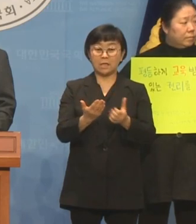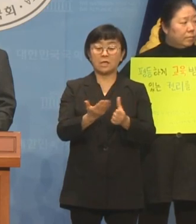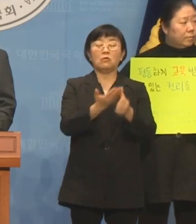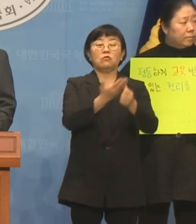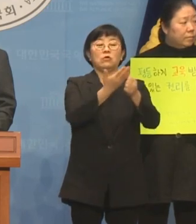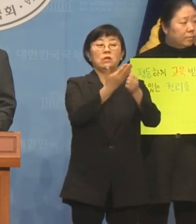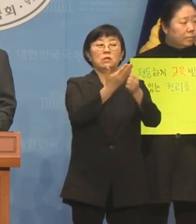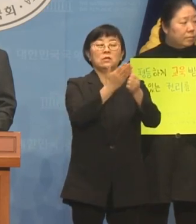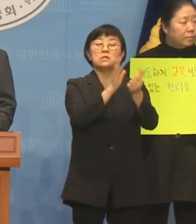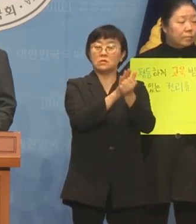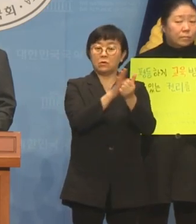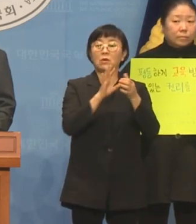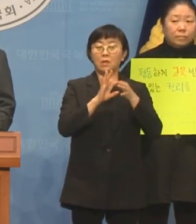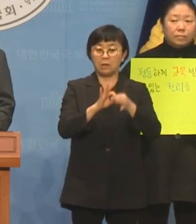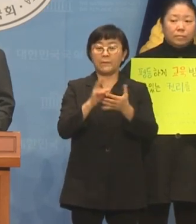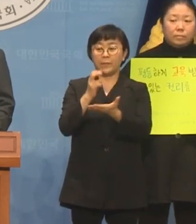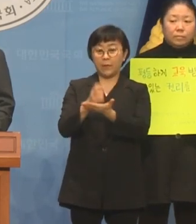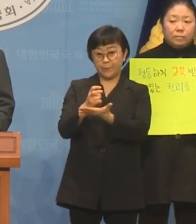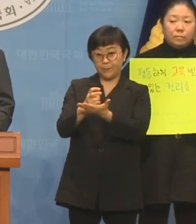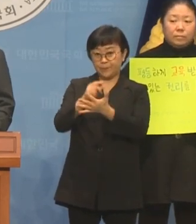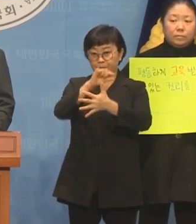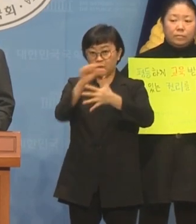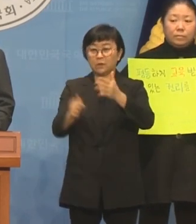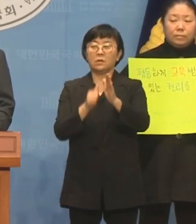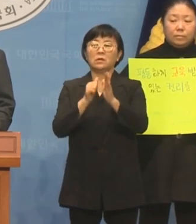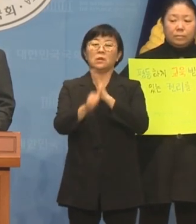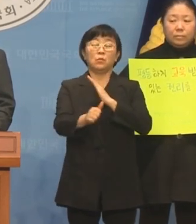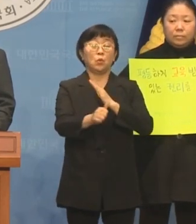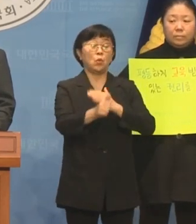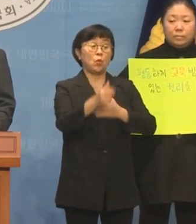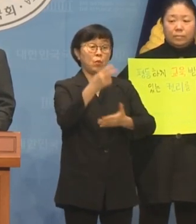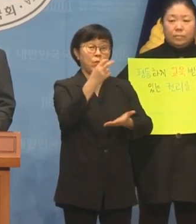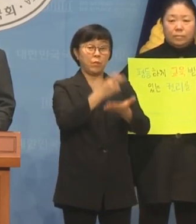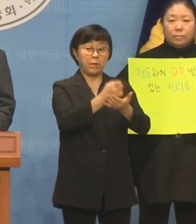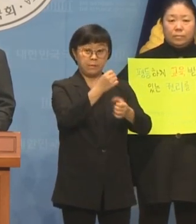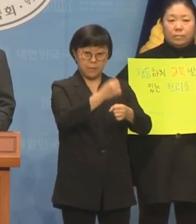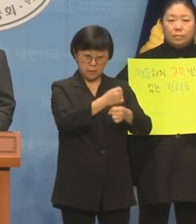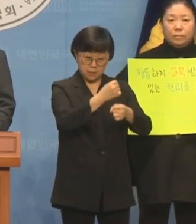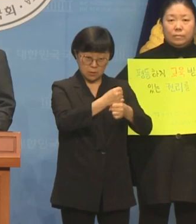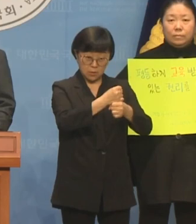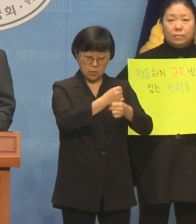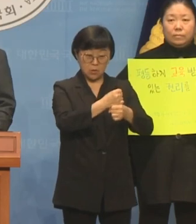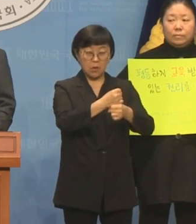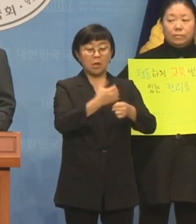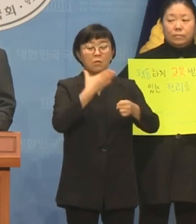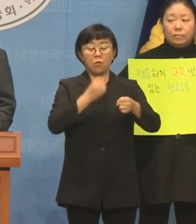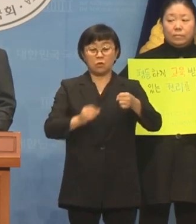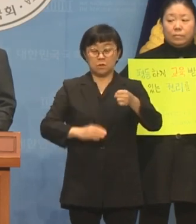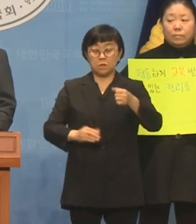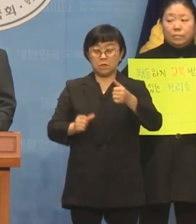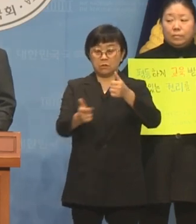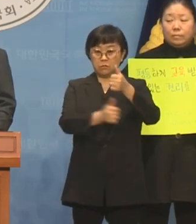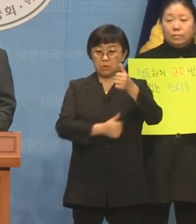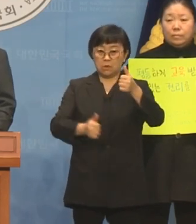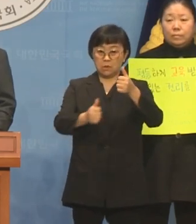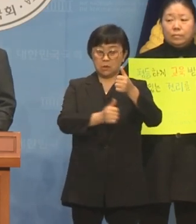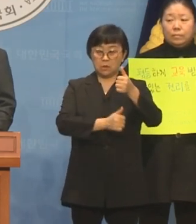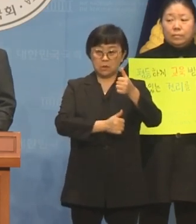경계선지능인 지원에 관한 법률을 대표 발의해서 소관 상임위 복지위에서 지금